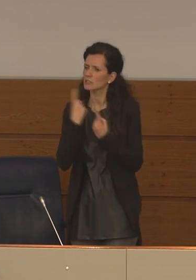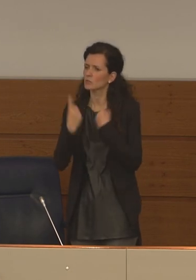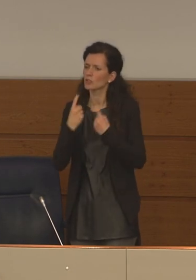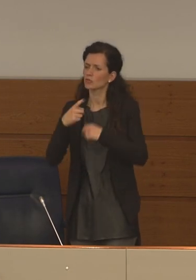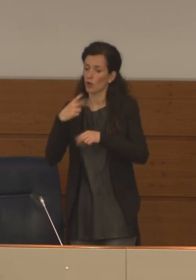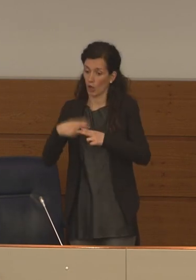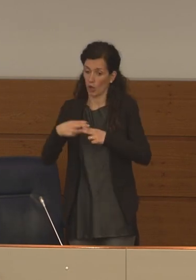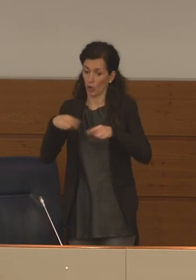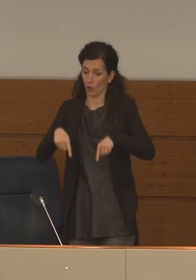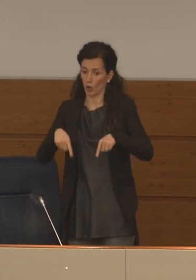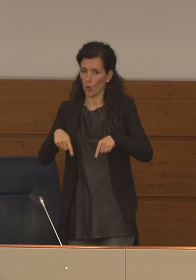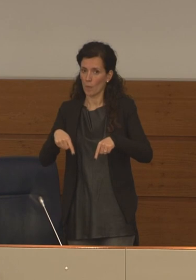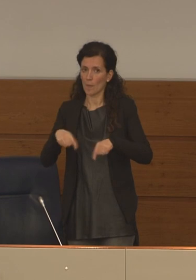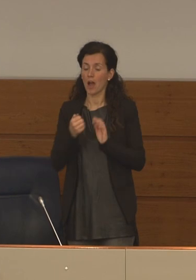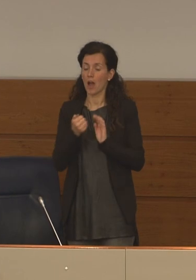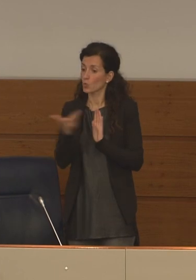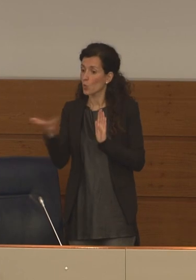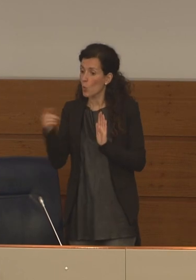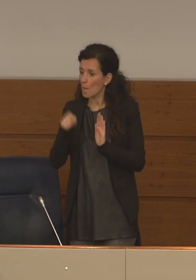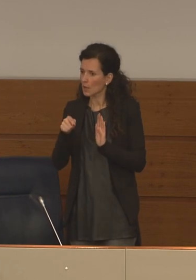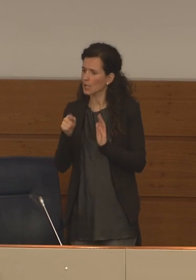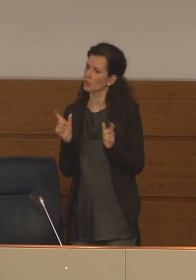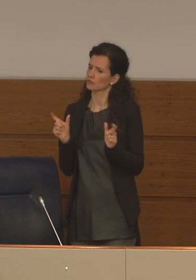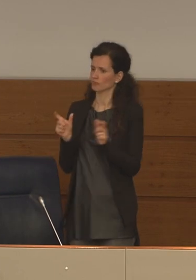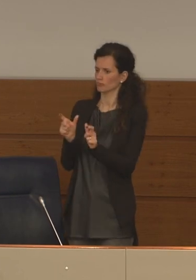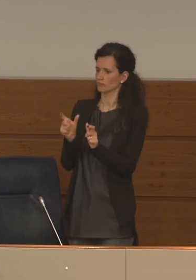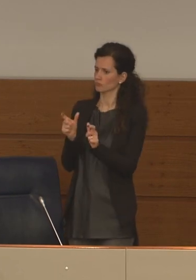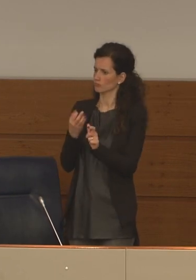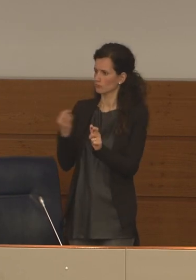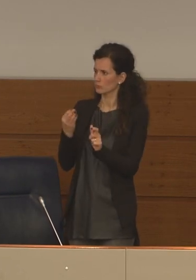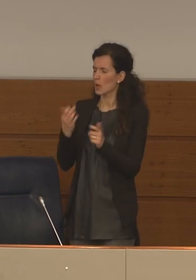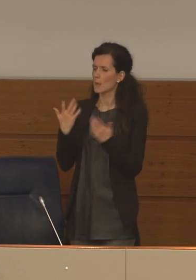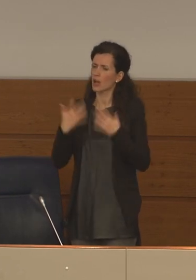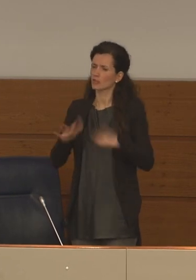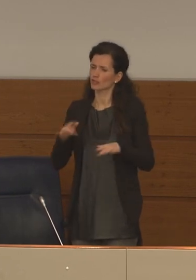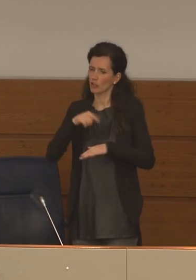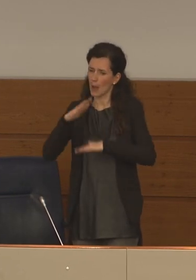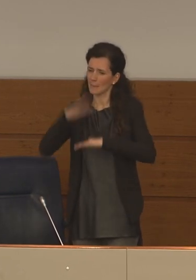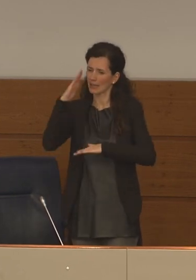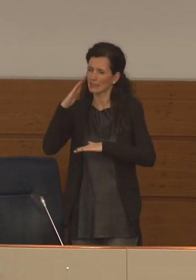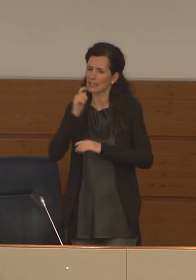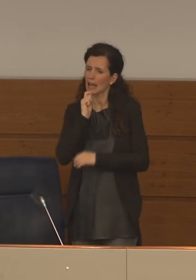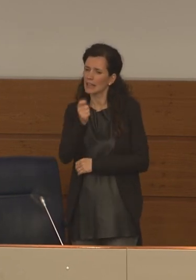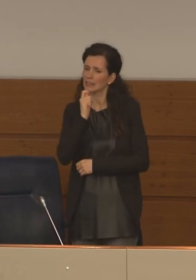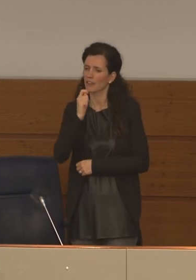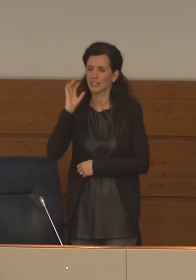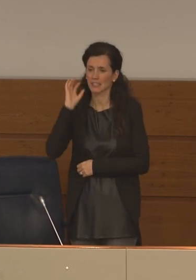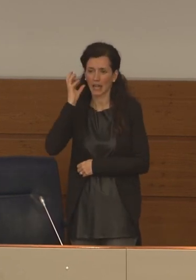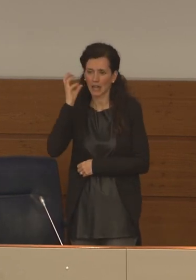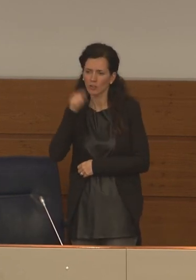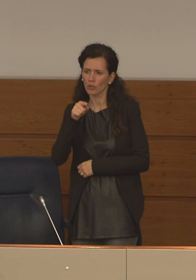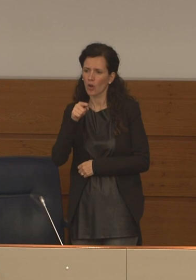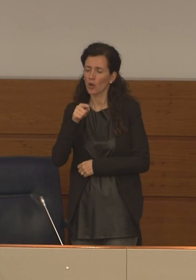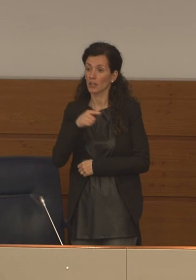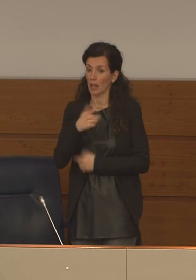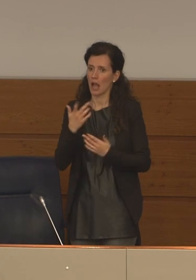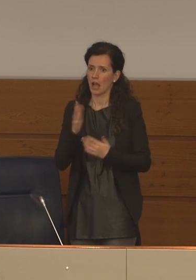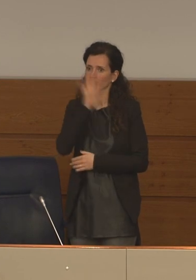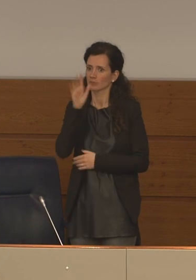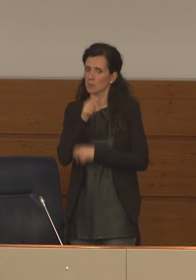i numeri sono ancora contenuti malè stamattina in un'intervista radiofonica non dico ha lanciato un allarme